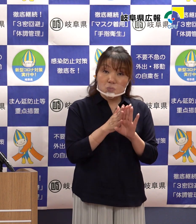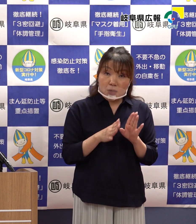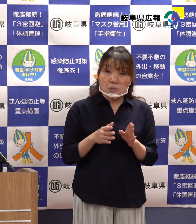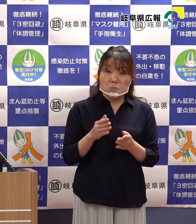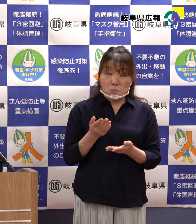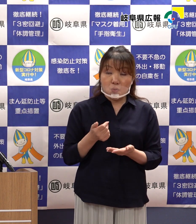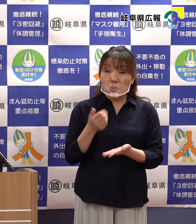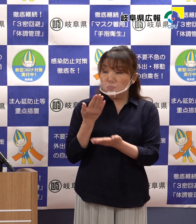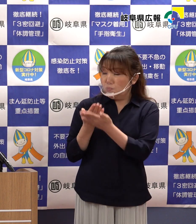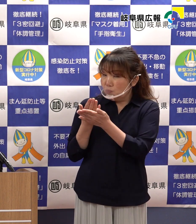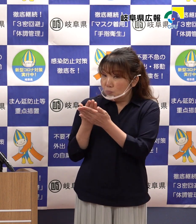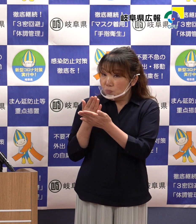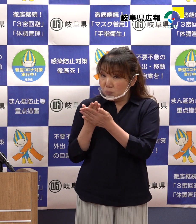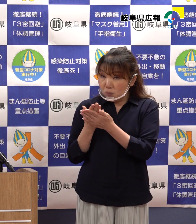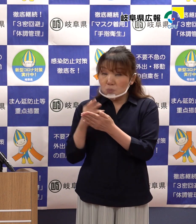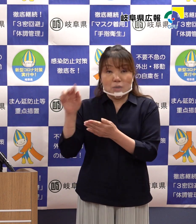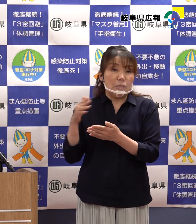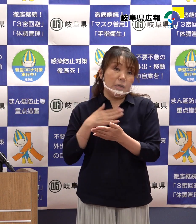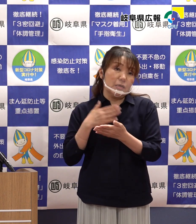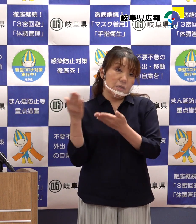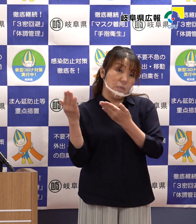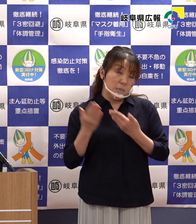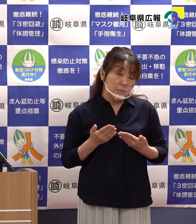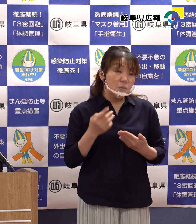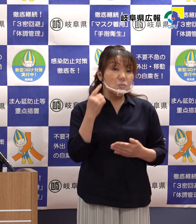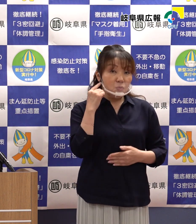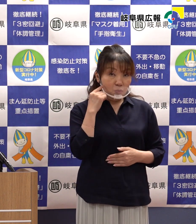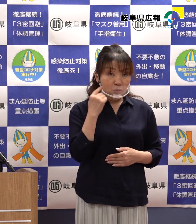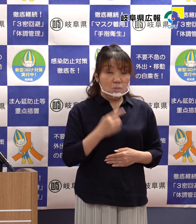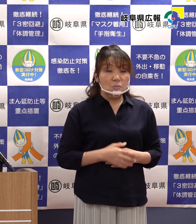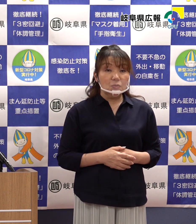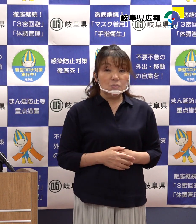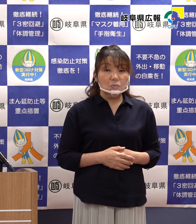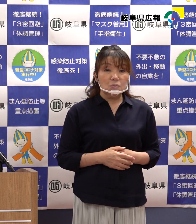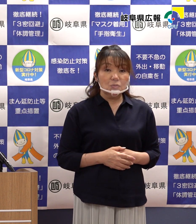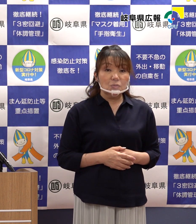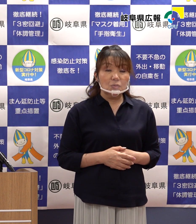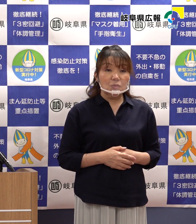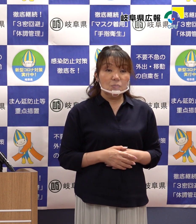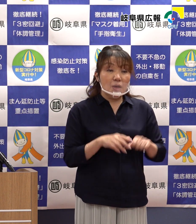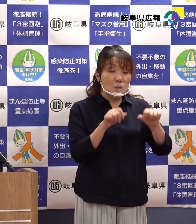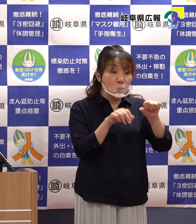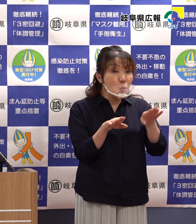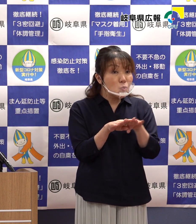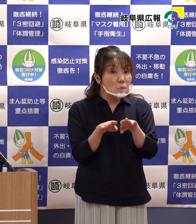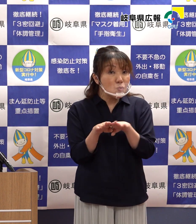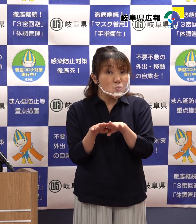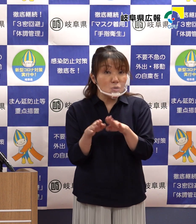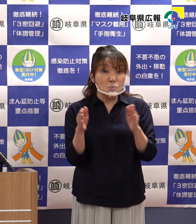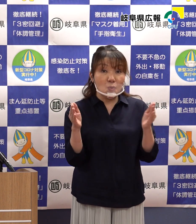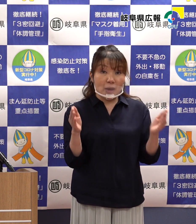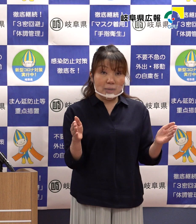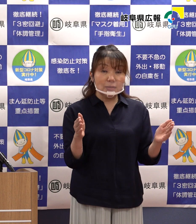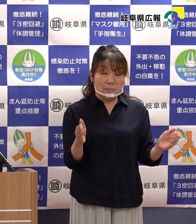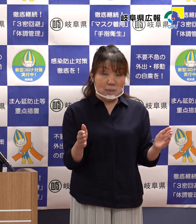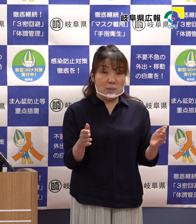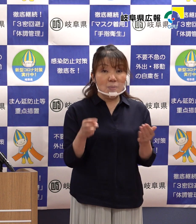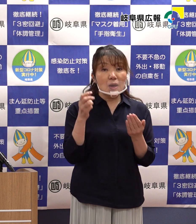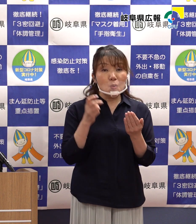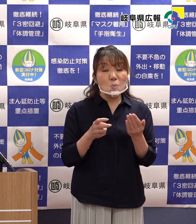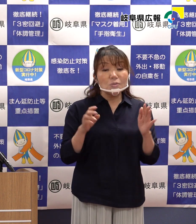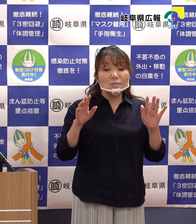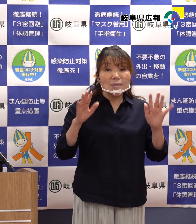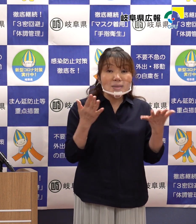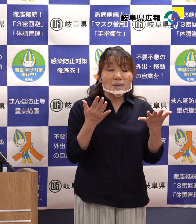それなりに理解していただいたとは思っておりますけれども、まあ、このゴールデンウィークに、まあ、私どもとしてはまあ法律がなく